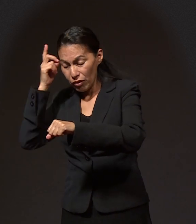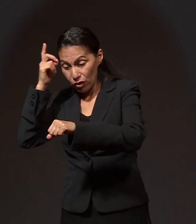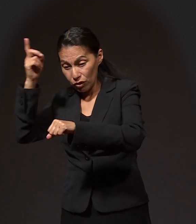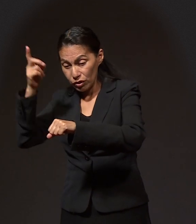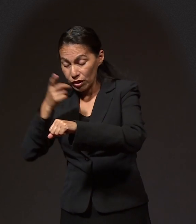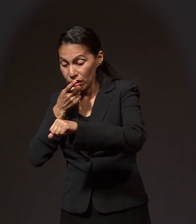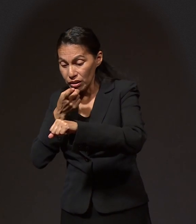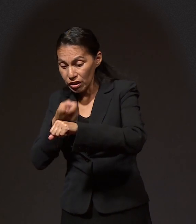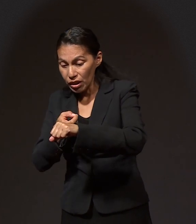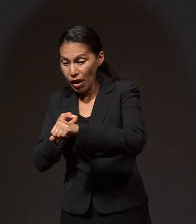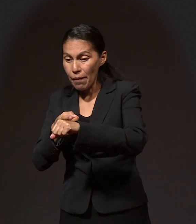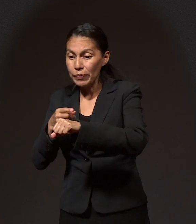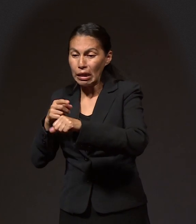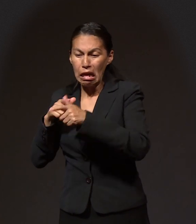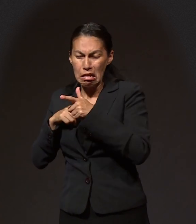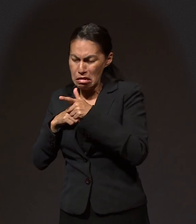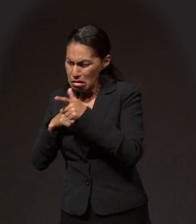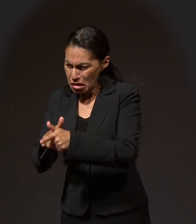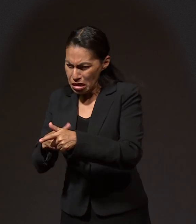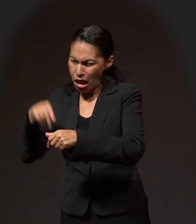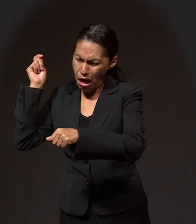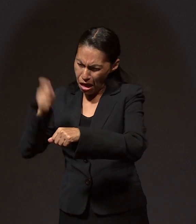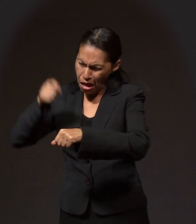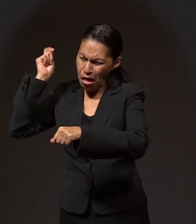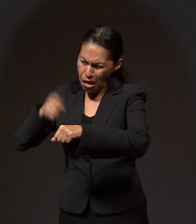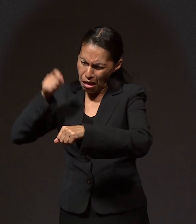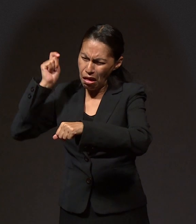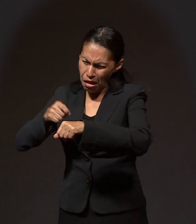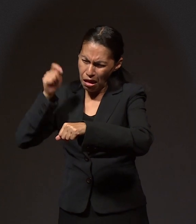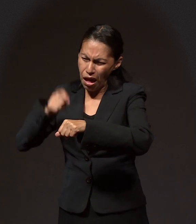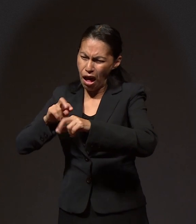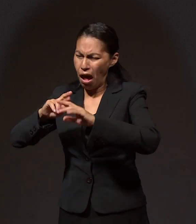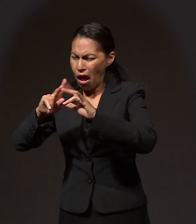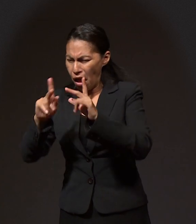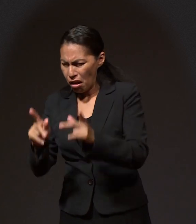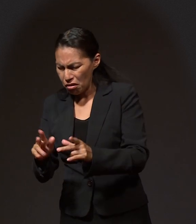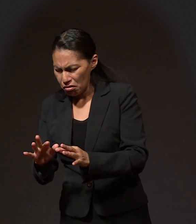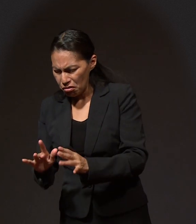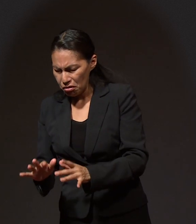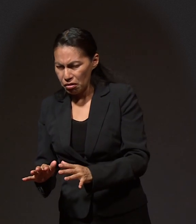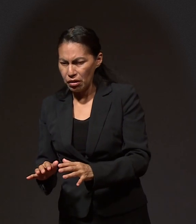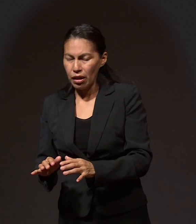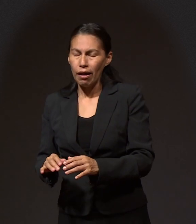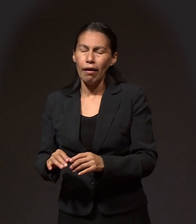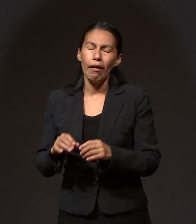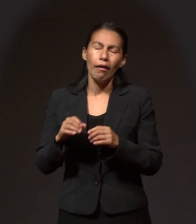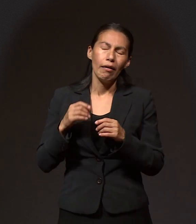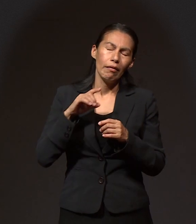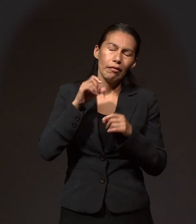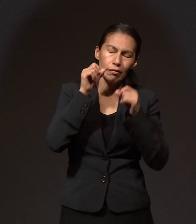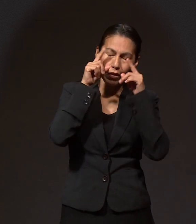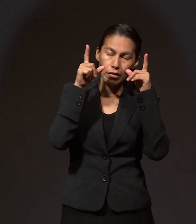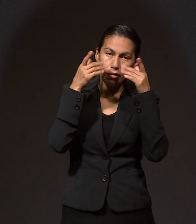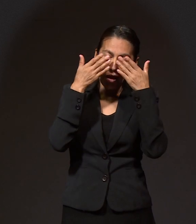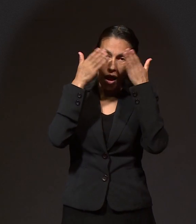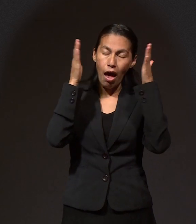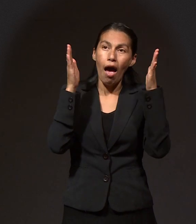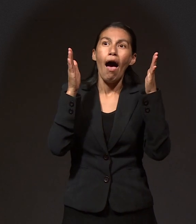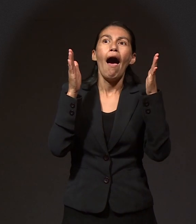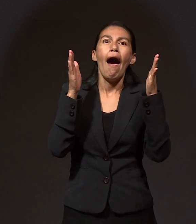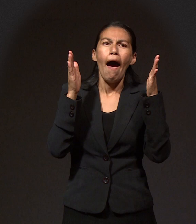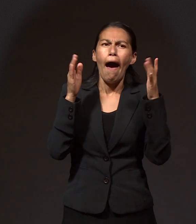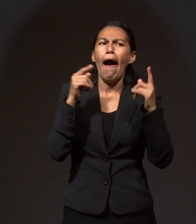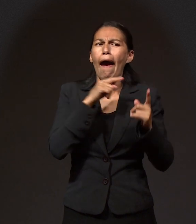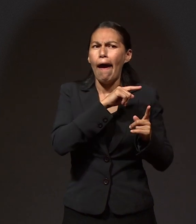y fue un suceso impresionante porque lo rechazaron por seis años y finalmente con sus propias manos sin armas estranguló un